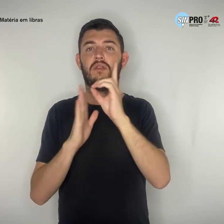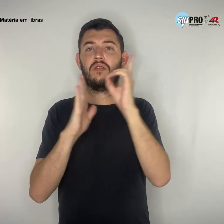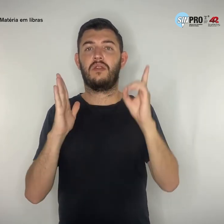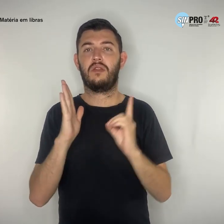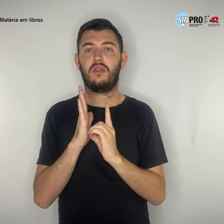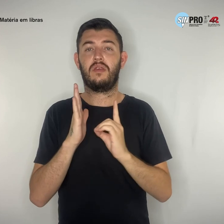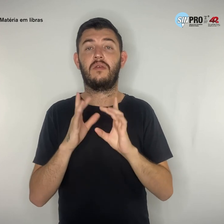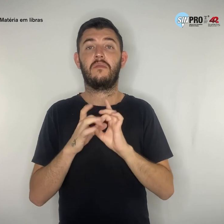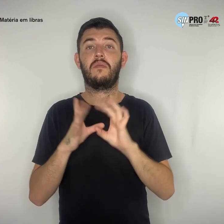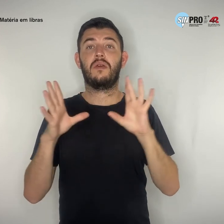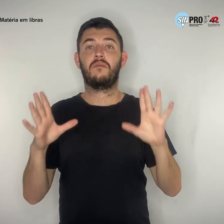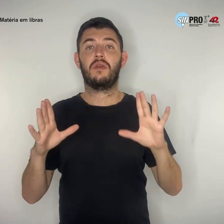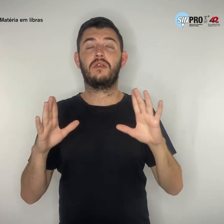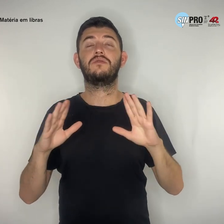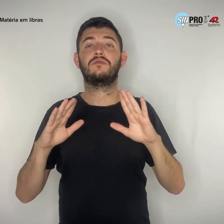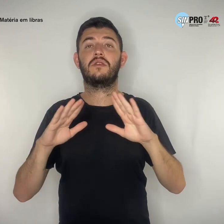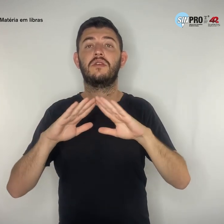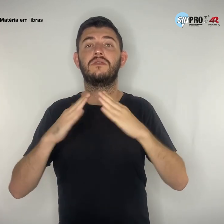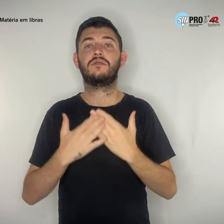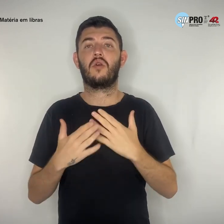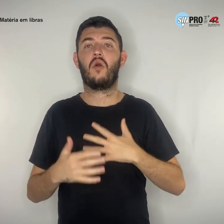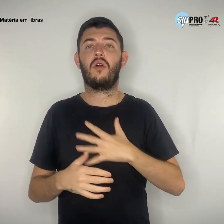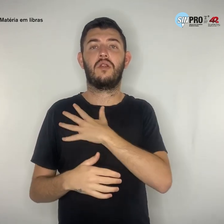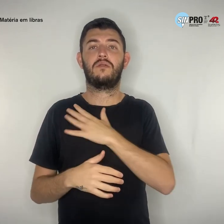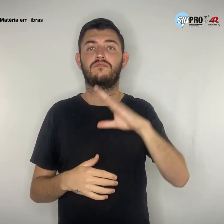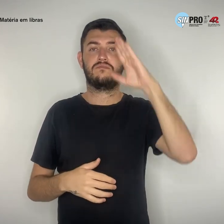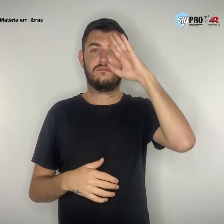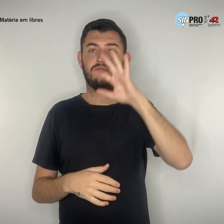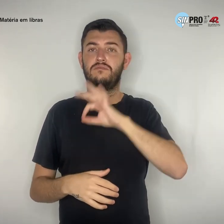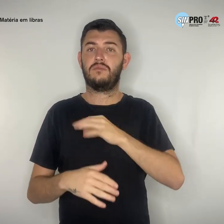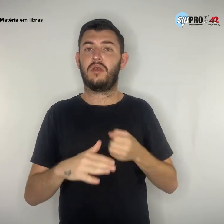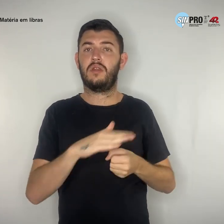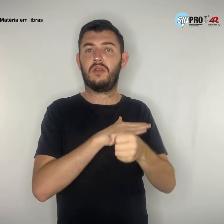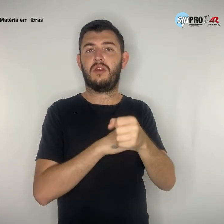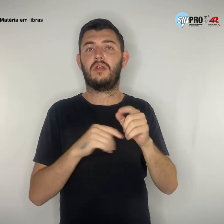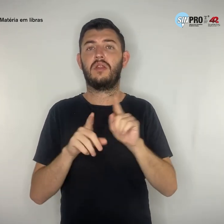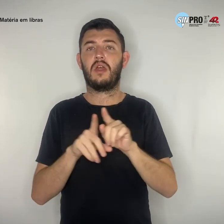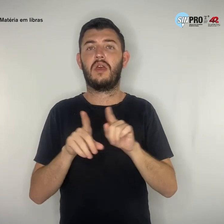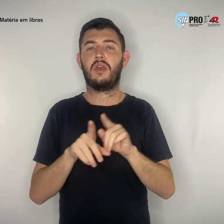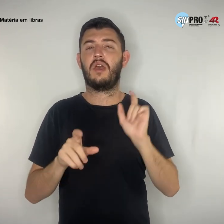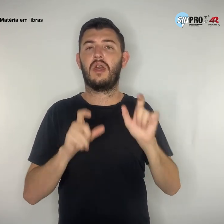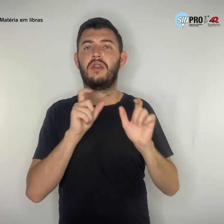permite militarização das escolas e ataque à educação pública.